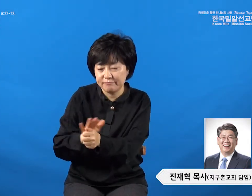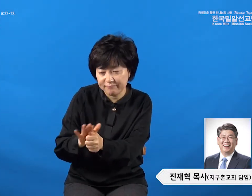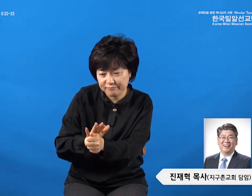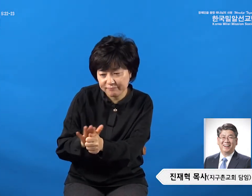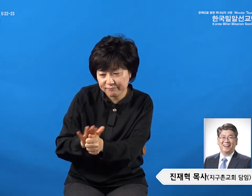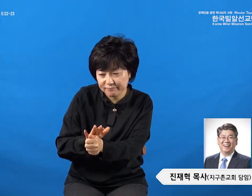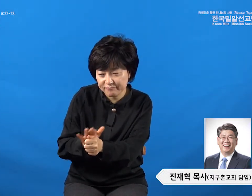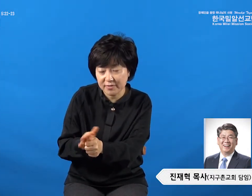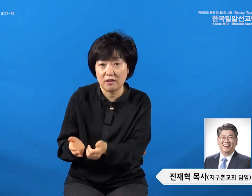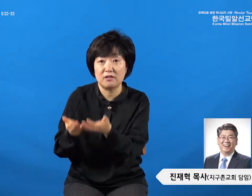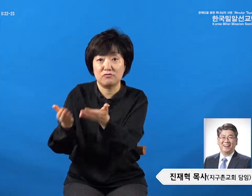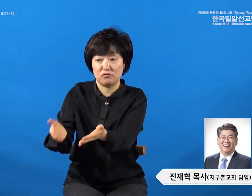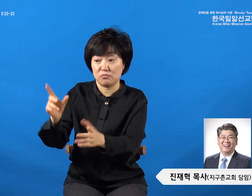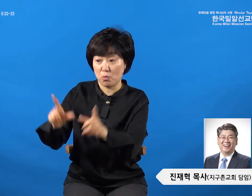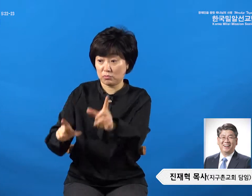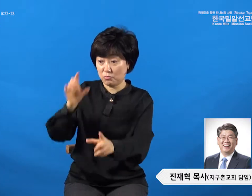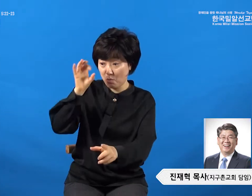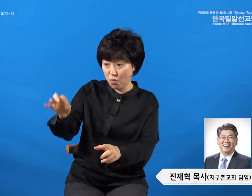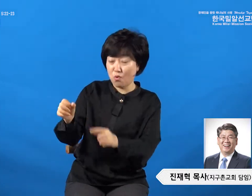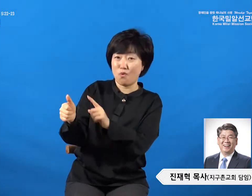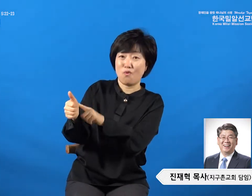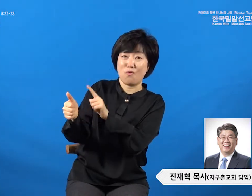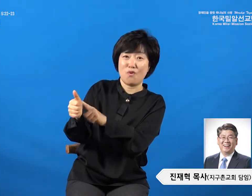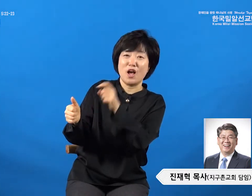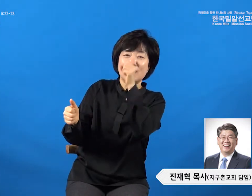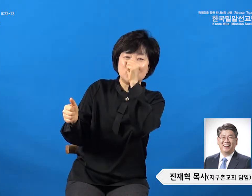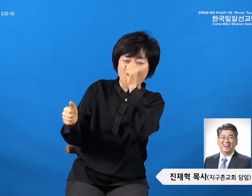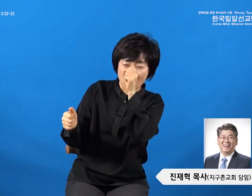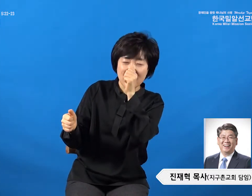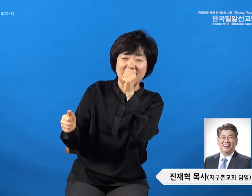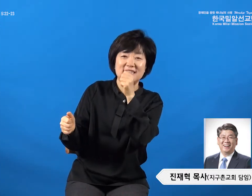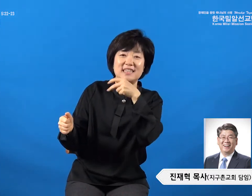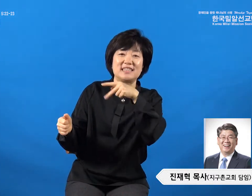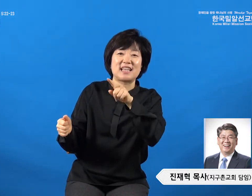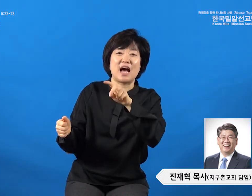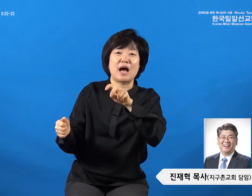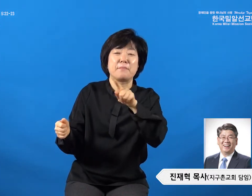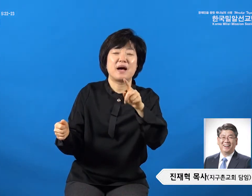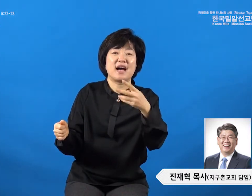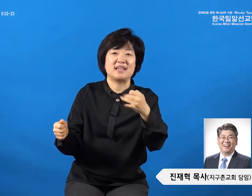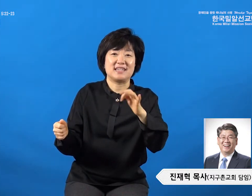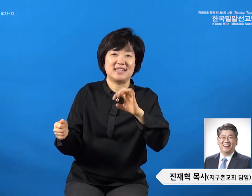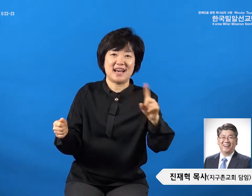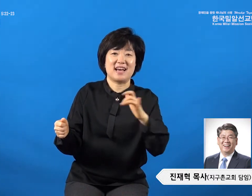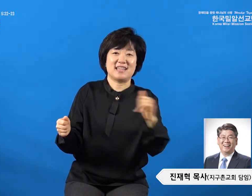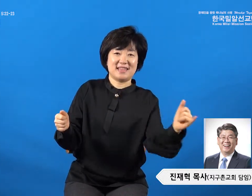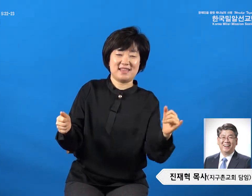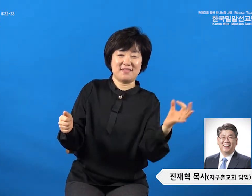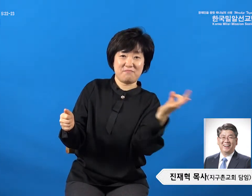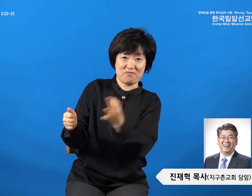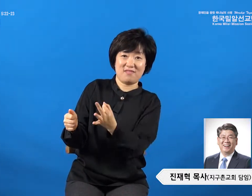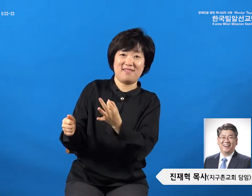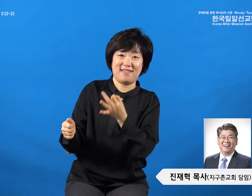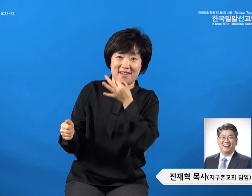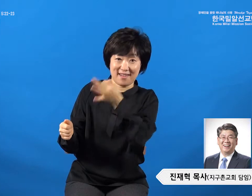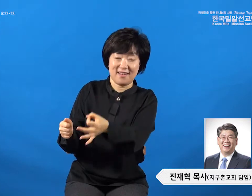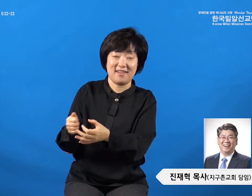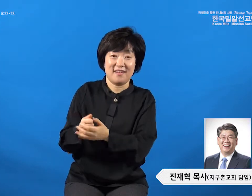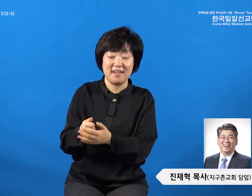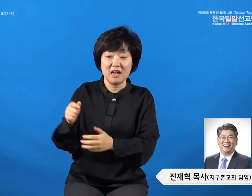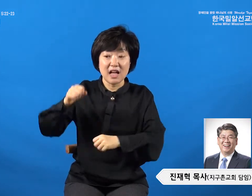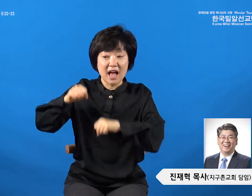선함을 봅니다. 그래서 우리는 그 사마리아인을 선한 사마리아인이라고 부르며, 그것은 단순히